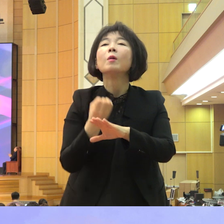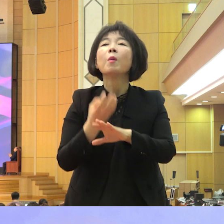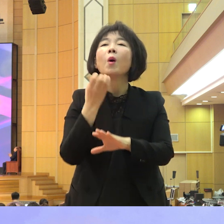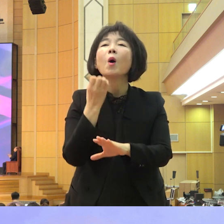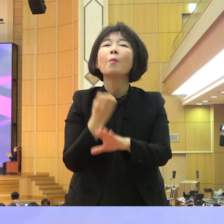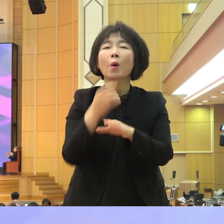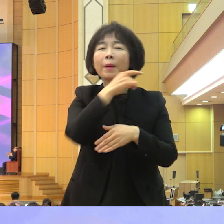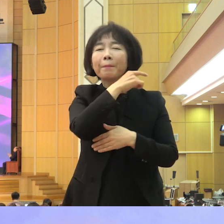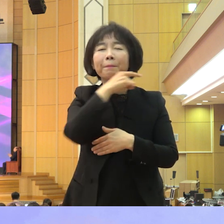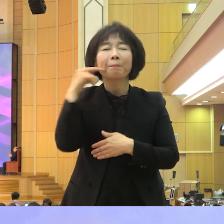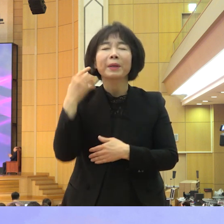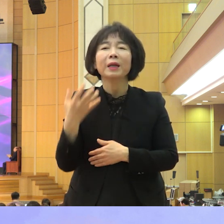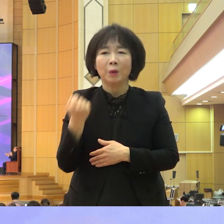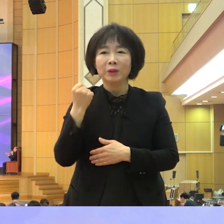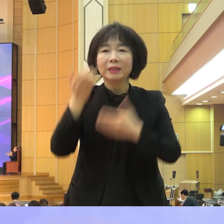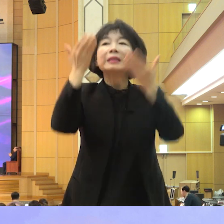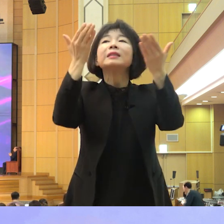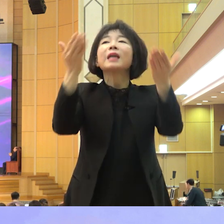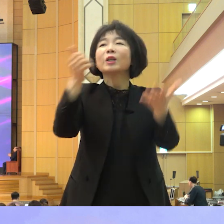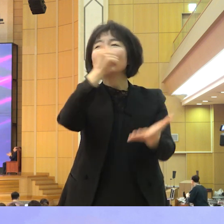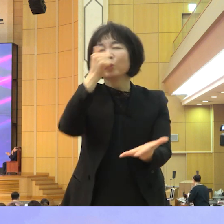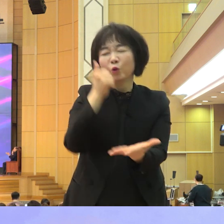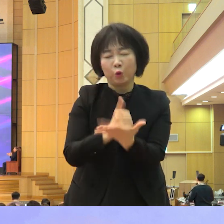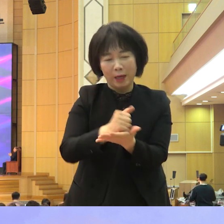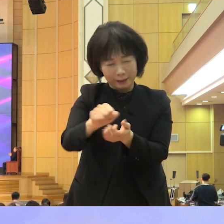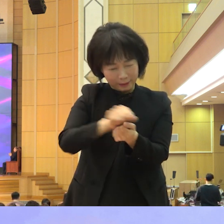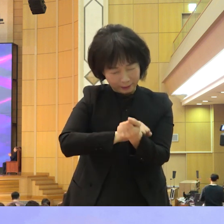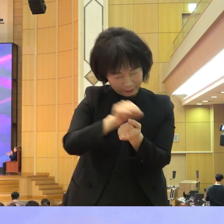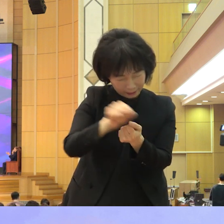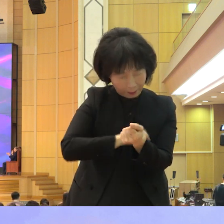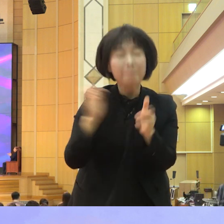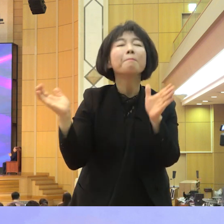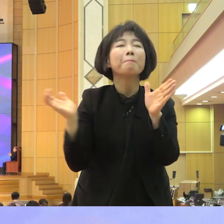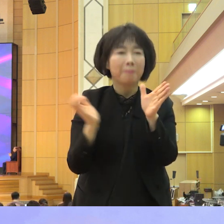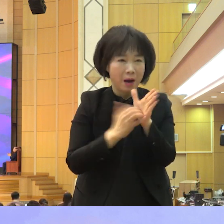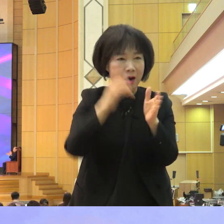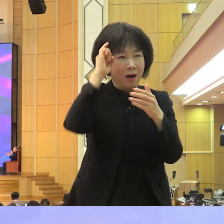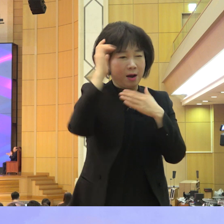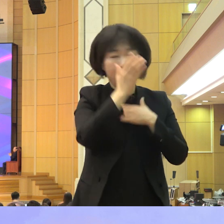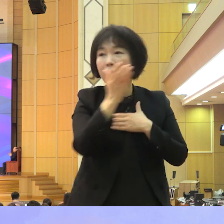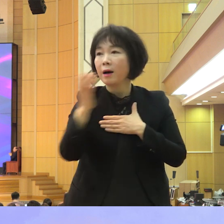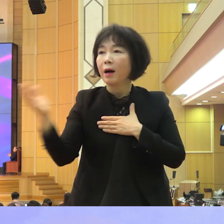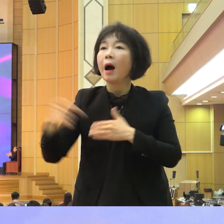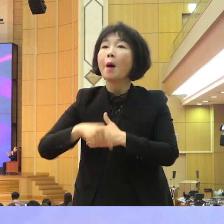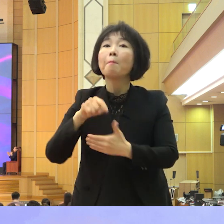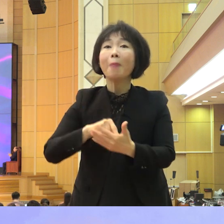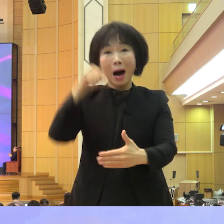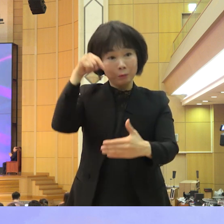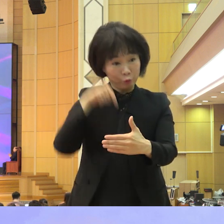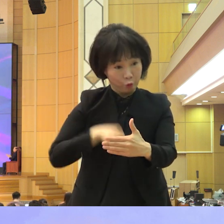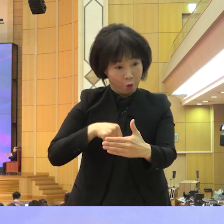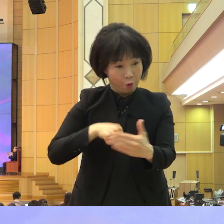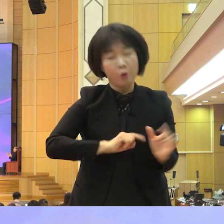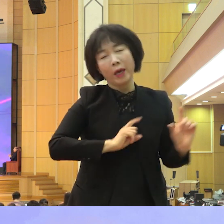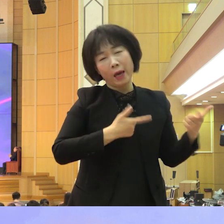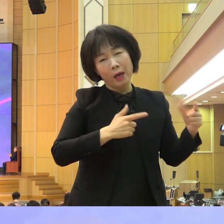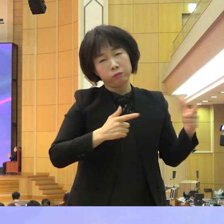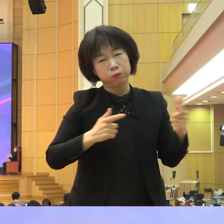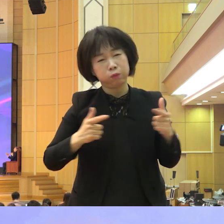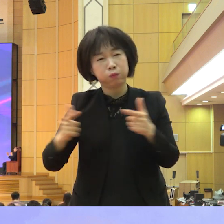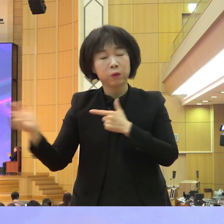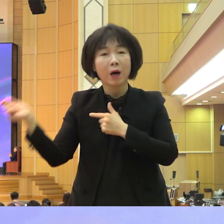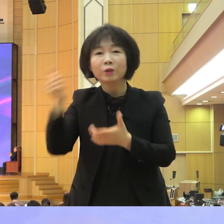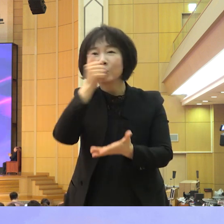예수의 보혈로 그대는 씻기어 있는가.